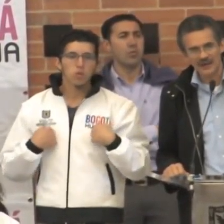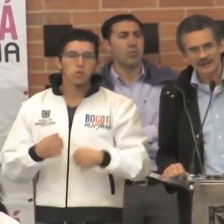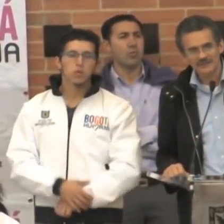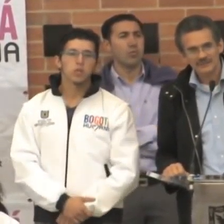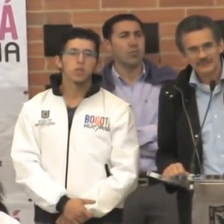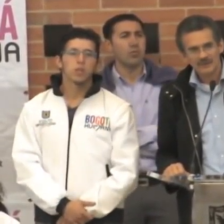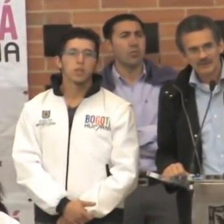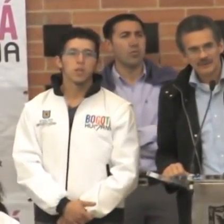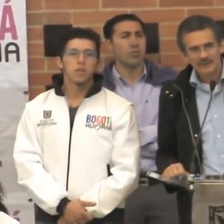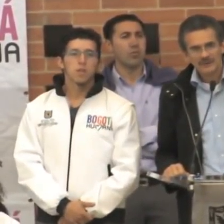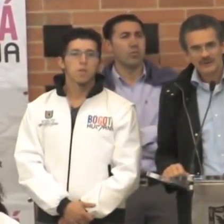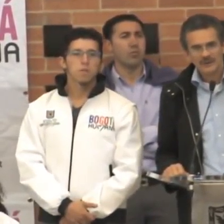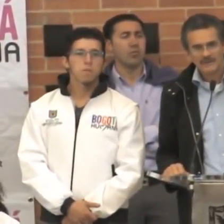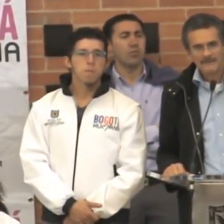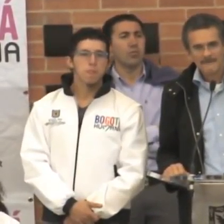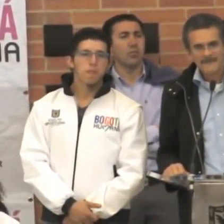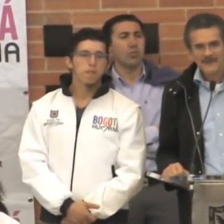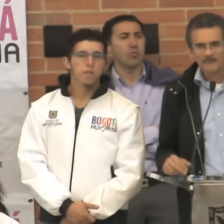Bogotá,